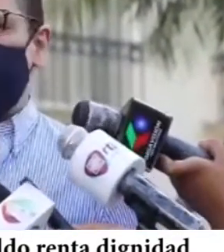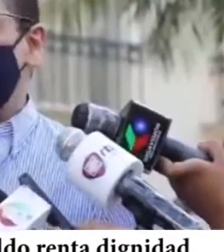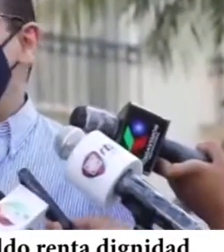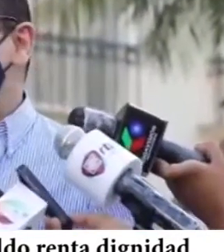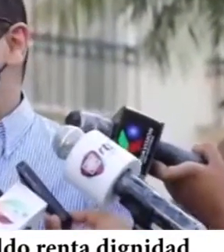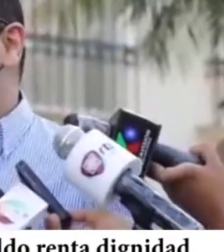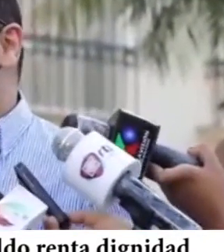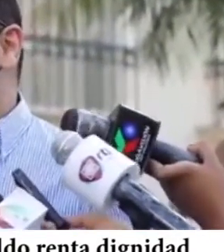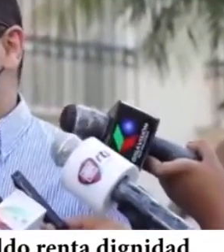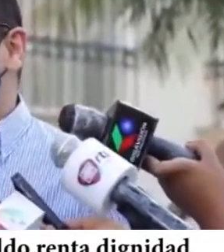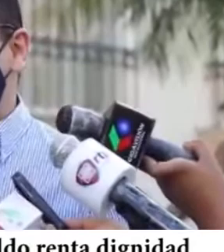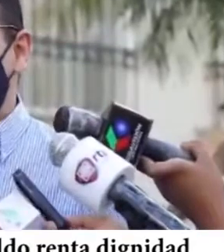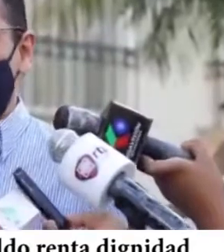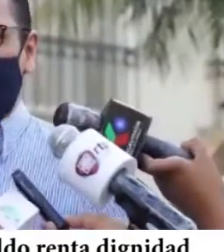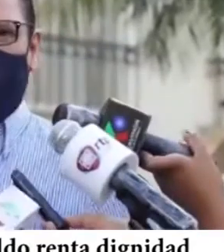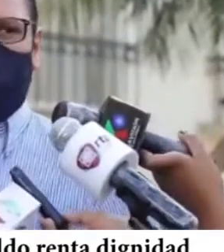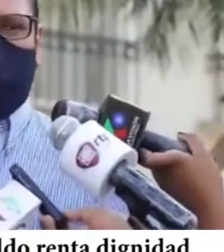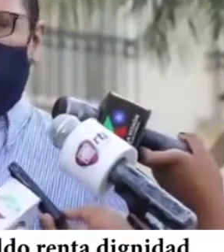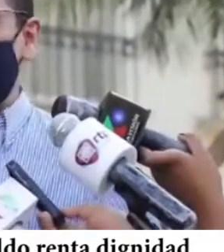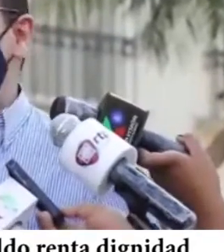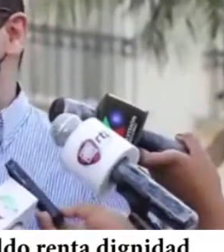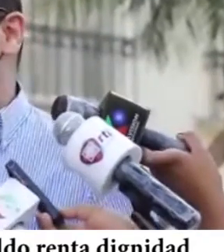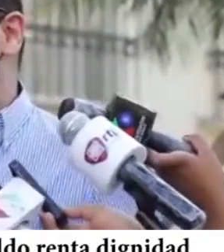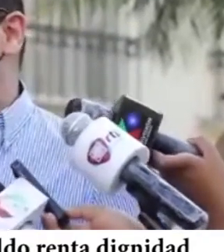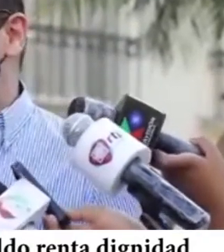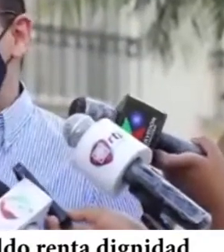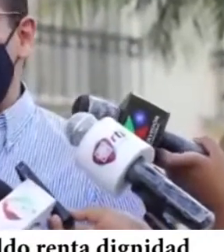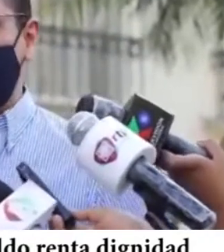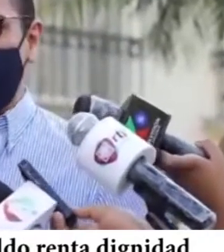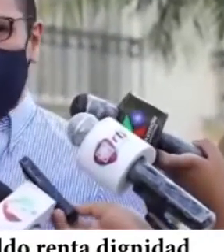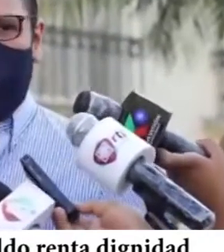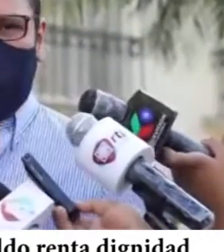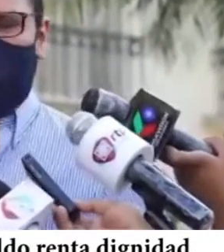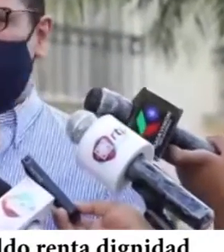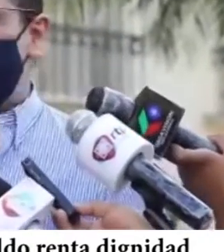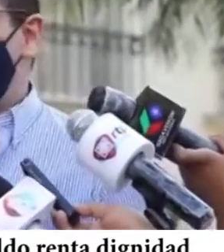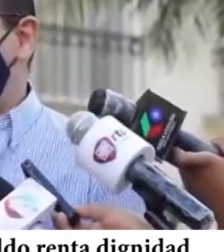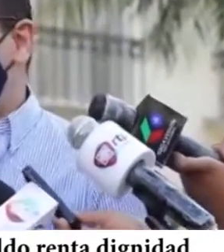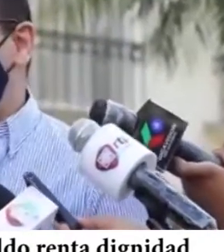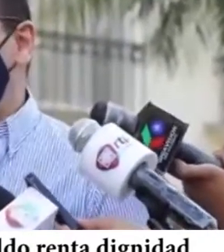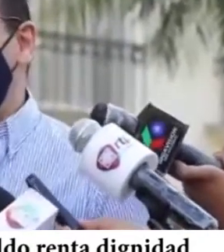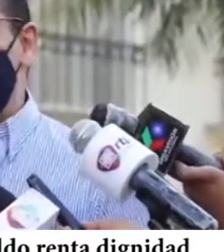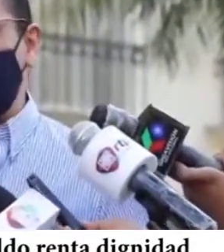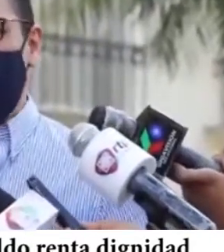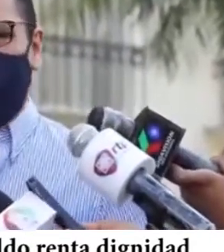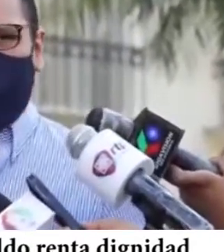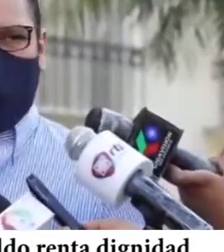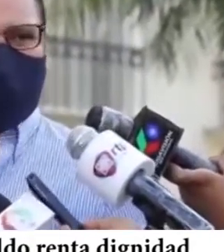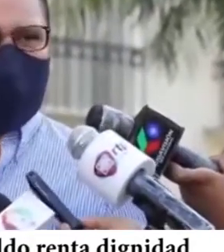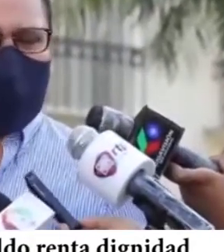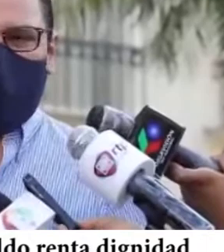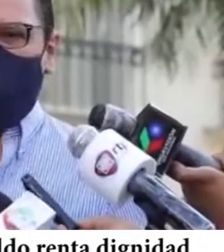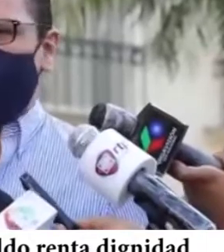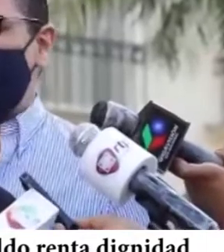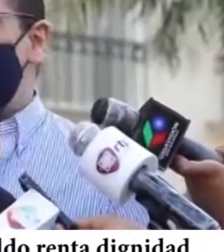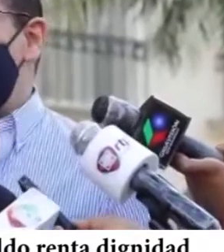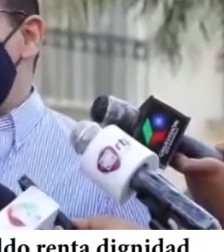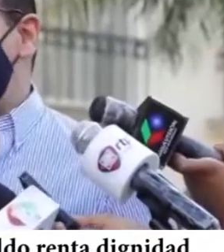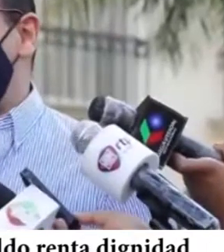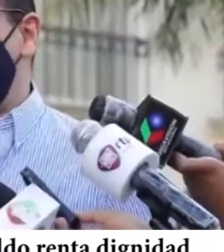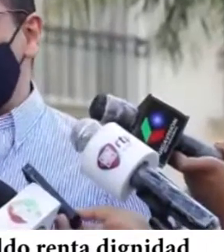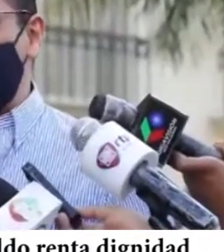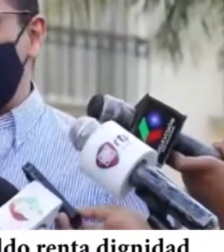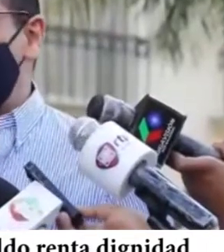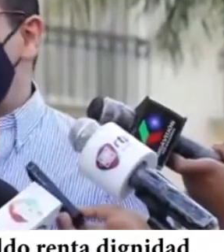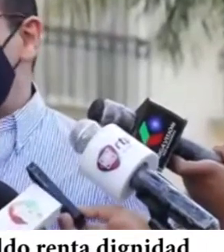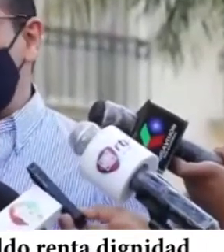y la colaboración a los sectores que más lo necesitan. La presidenta hoy está enfocada a la gestión, dejando de lado el escenario de la